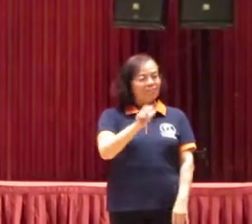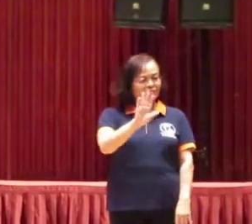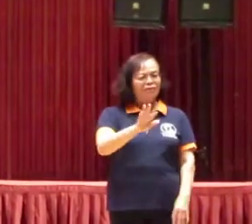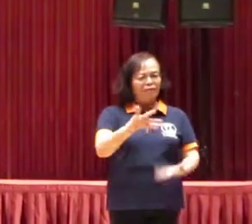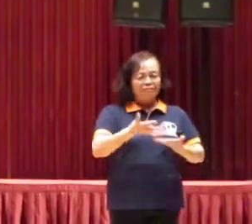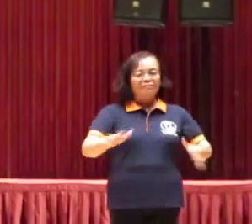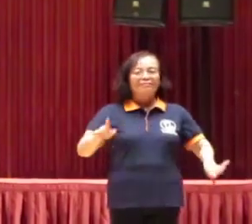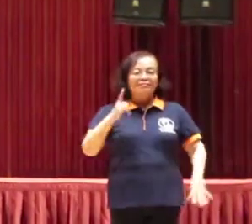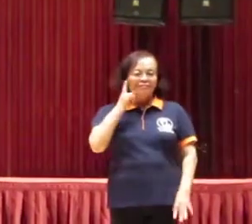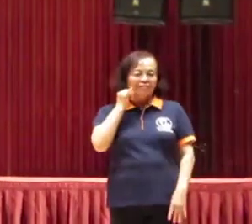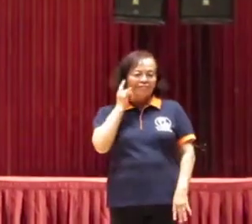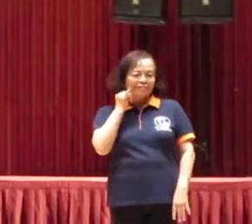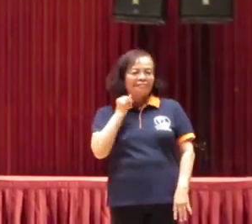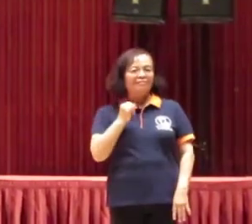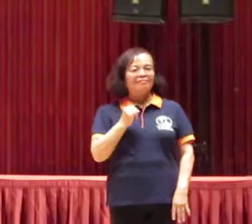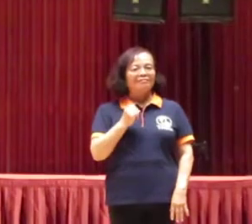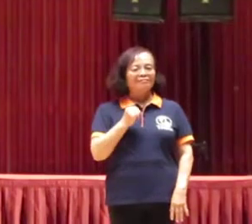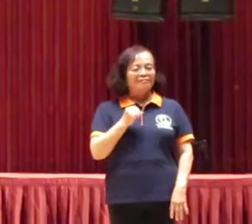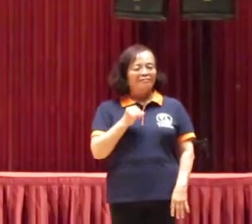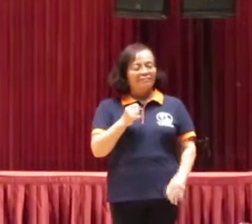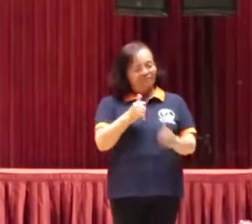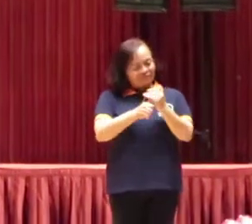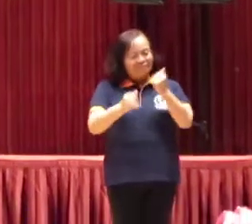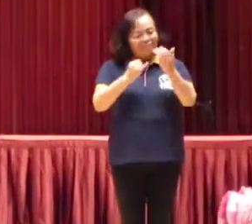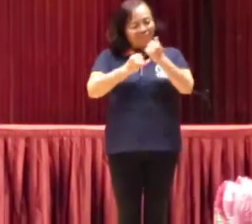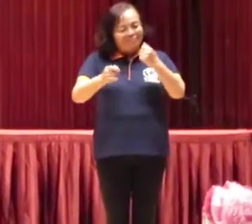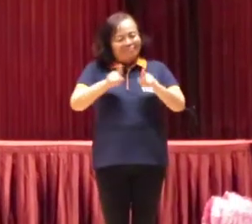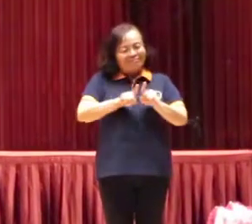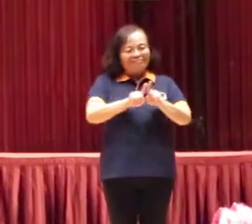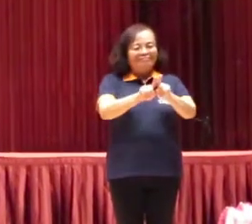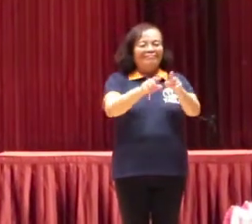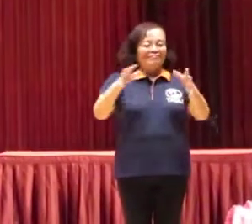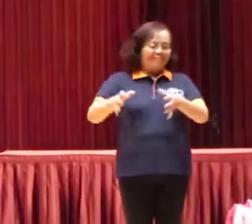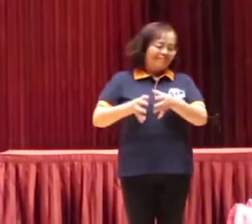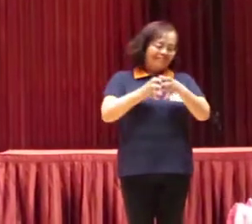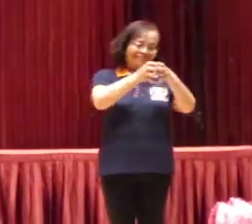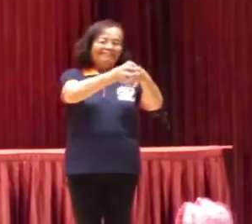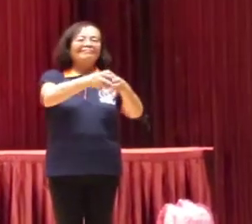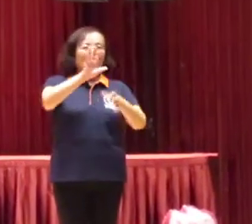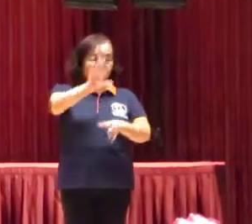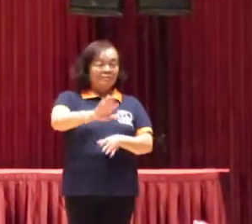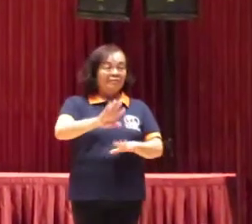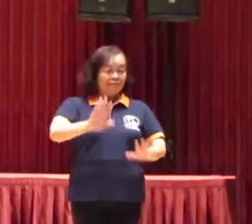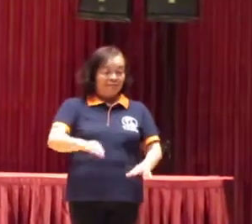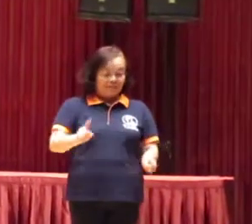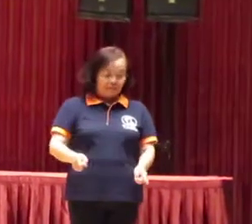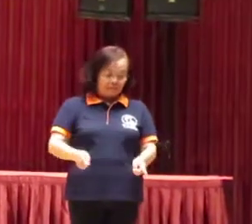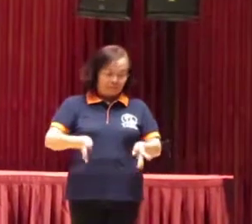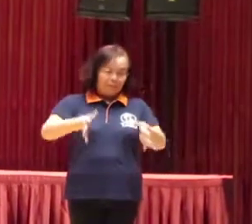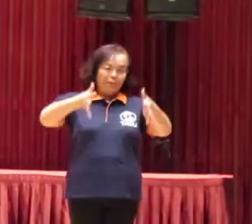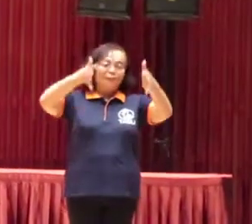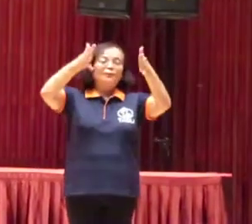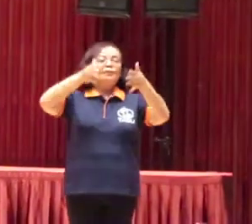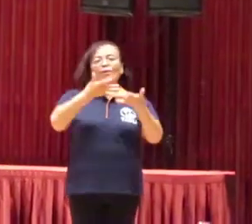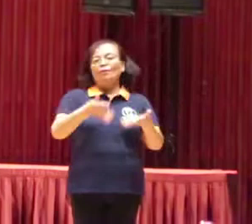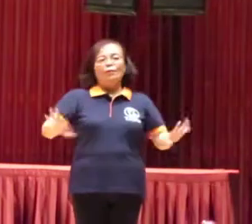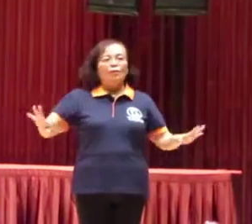来在做家里的哈，今天一起陪同，所以我们今天在楼上楼下，还有我们的今天场外，总共有超